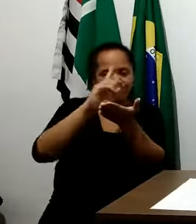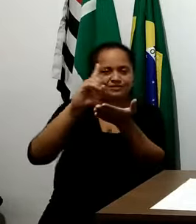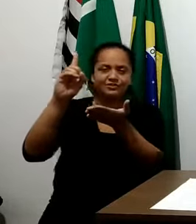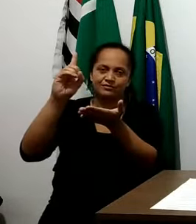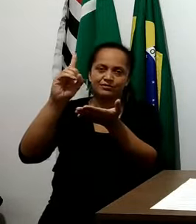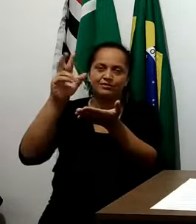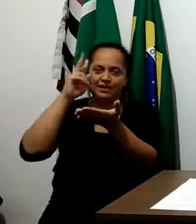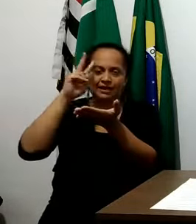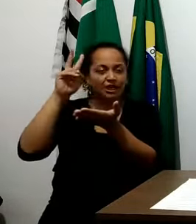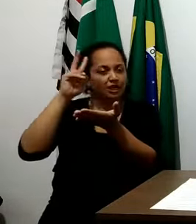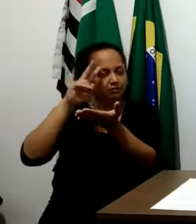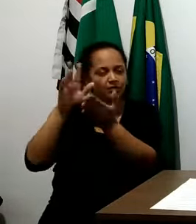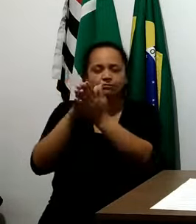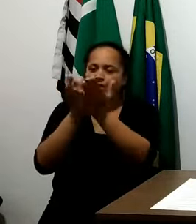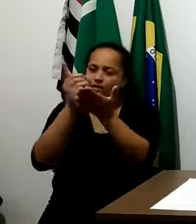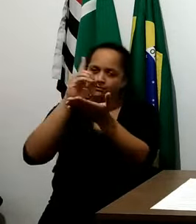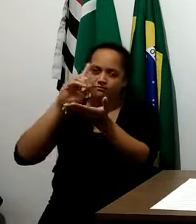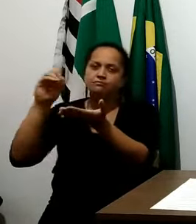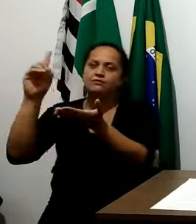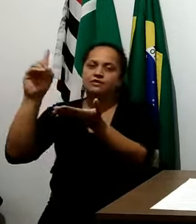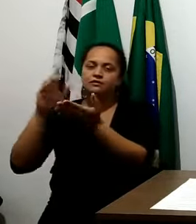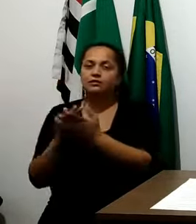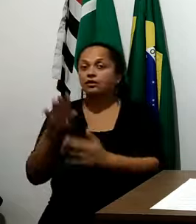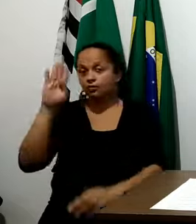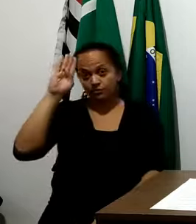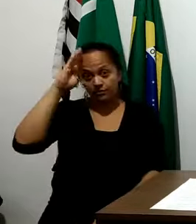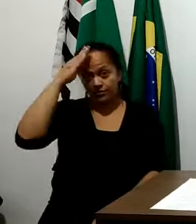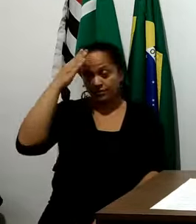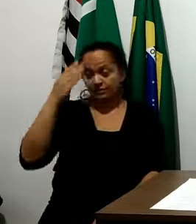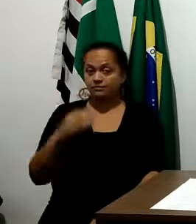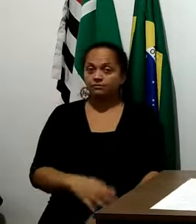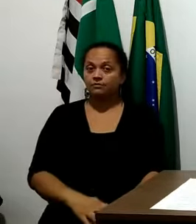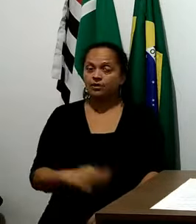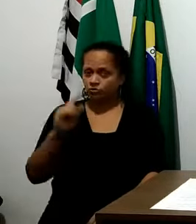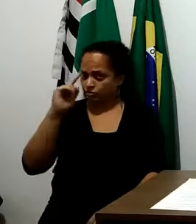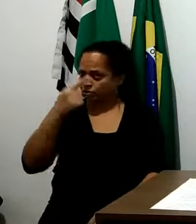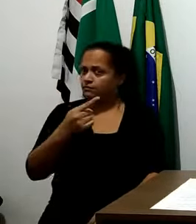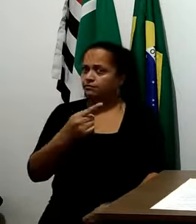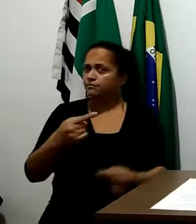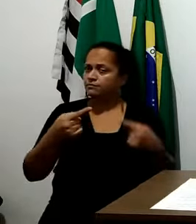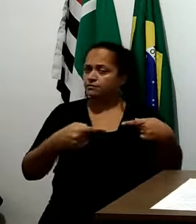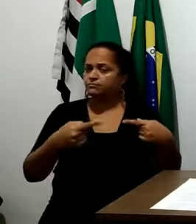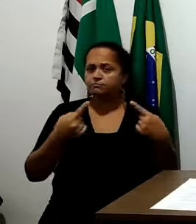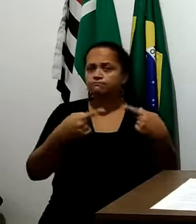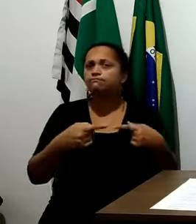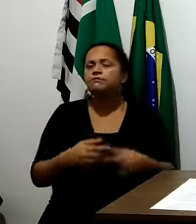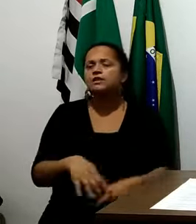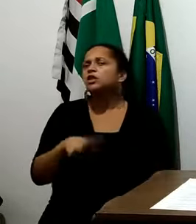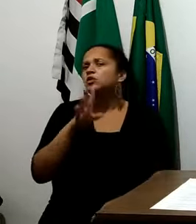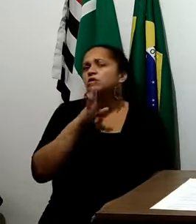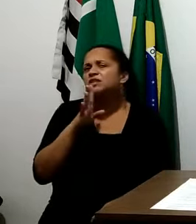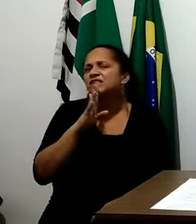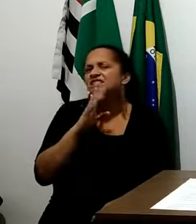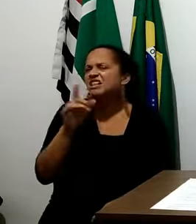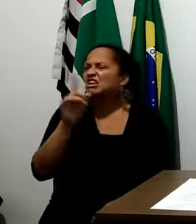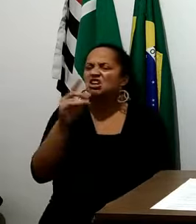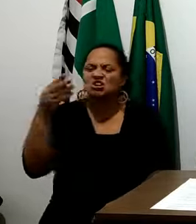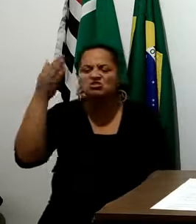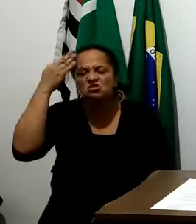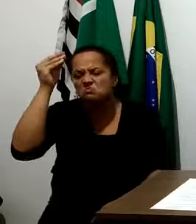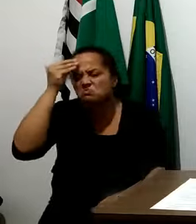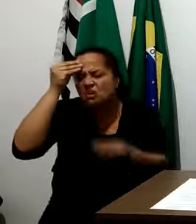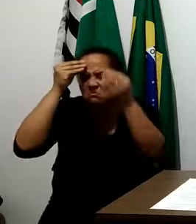palavra. E aí esse é o nosso principal desafio. Conhecer não intelectualmente, não decorar um